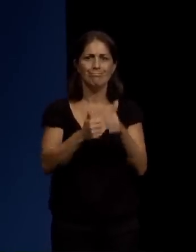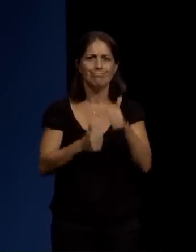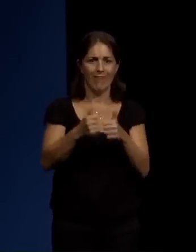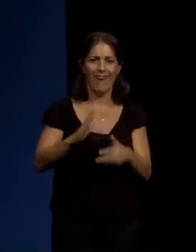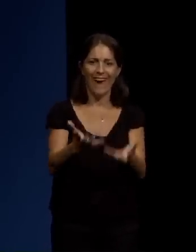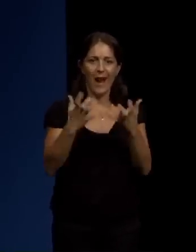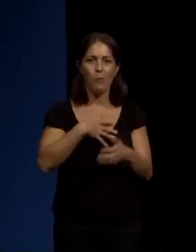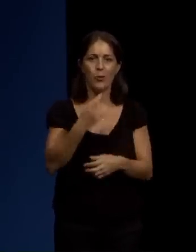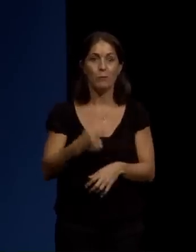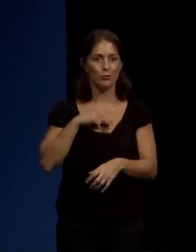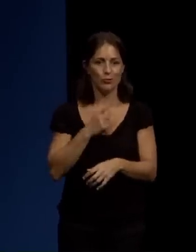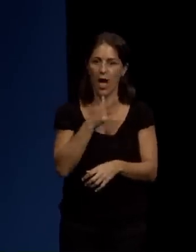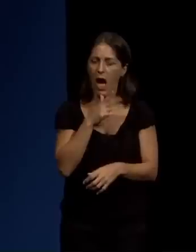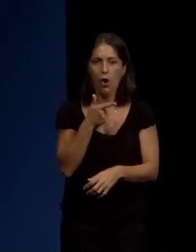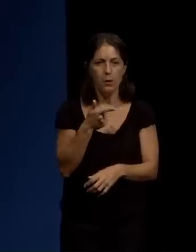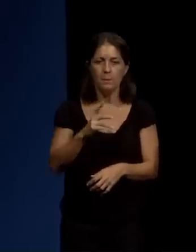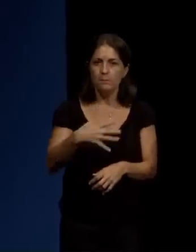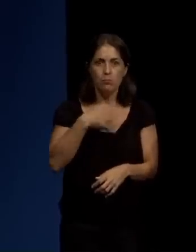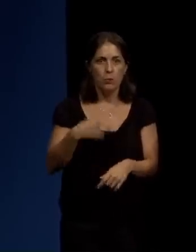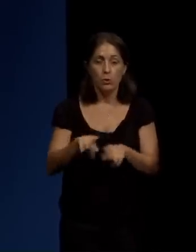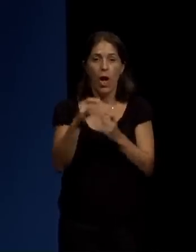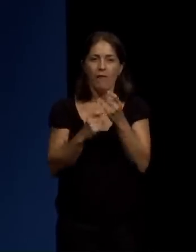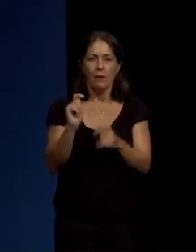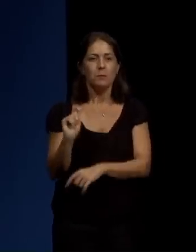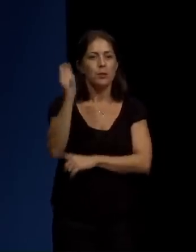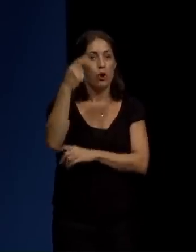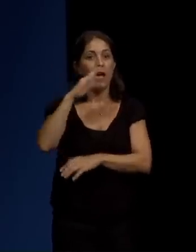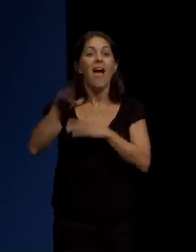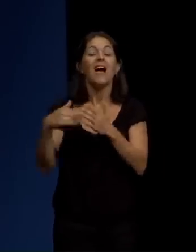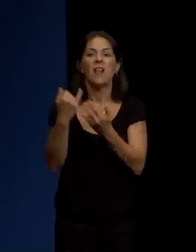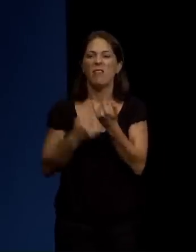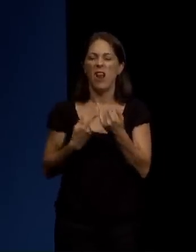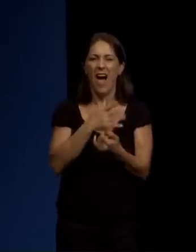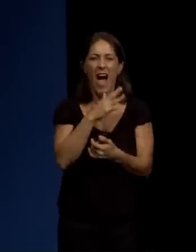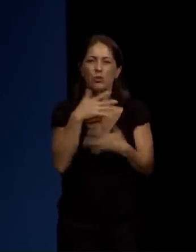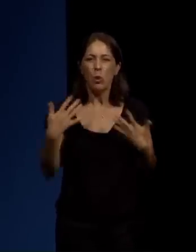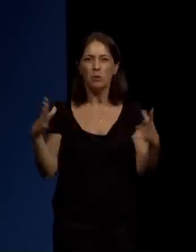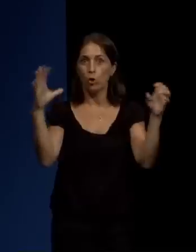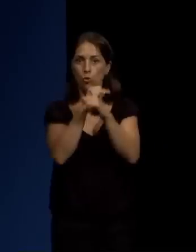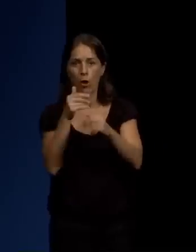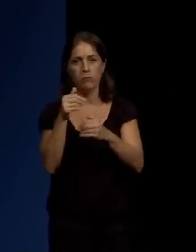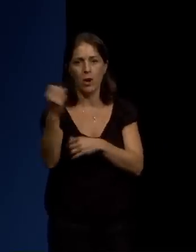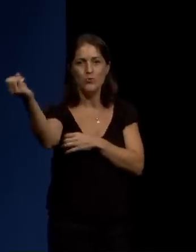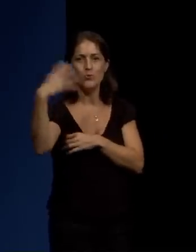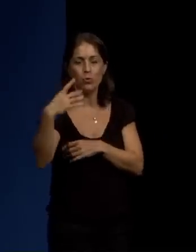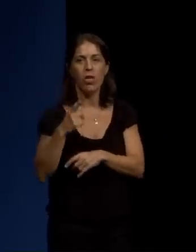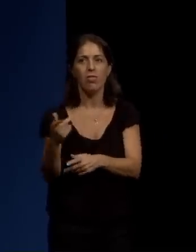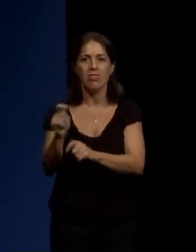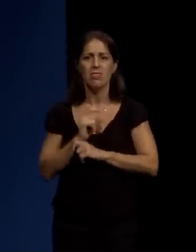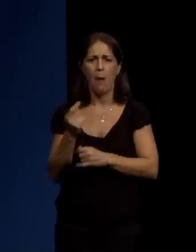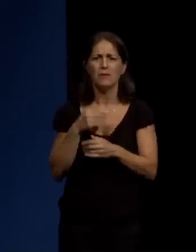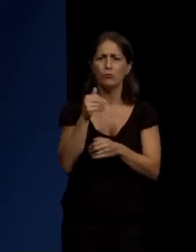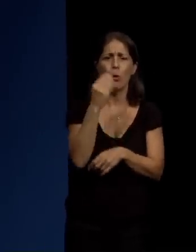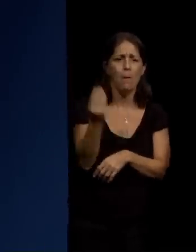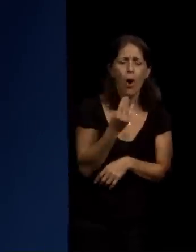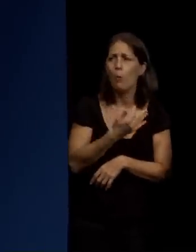primeira vez, temos a posibilidade certa de alcanzar unha vitoria que poña luz nun presente escuro. Temos a posibilidade certa de deixar un futuro mellor, un